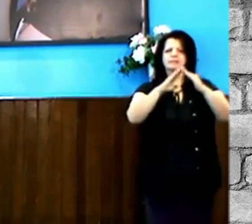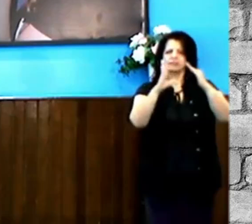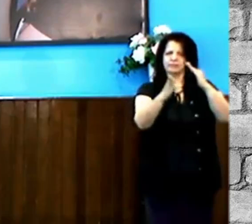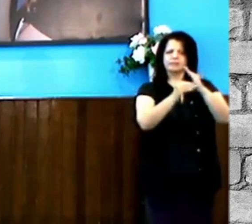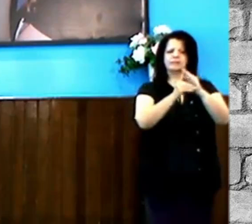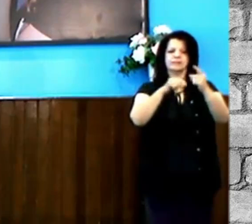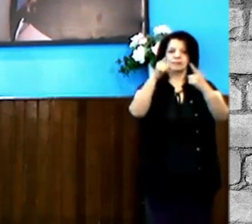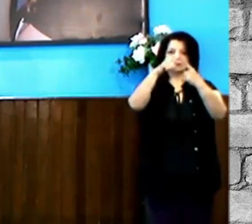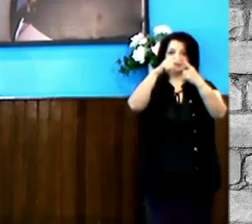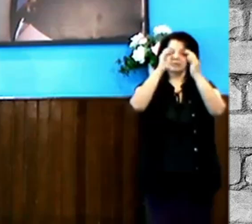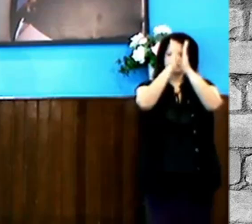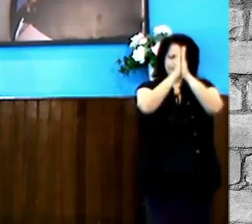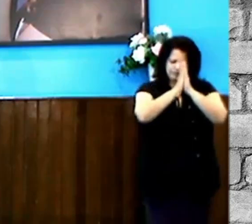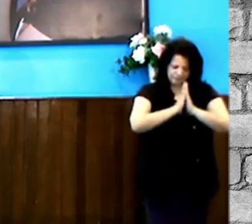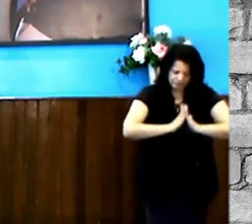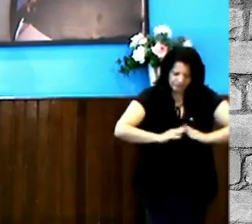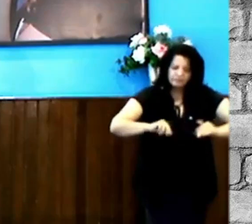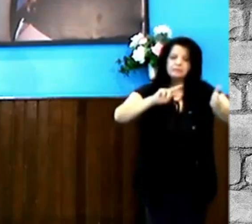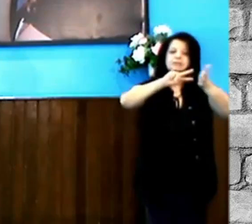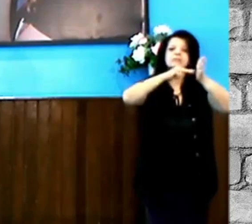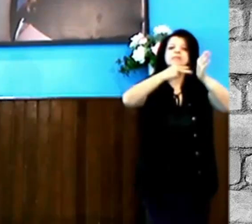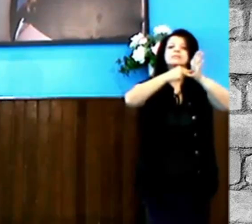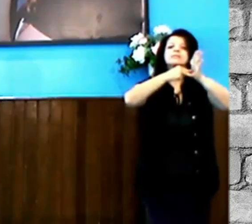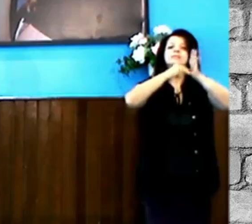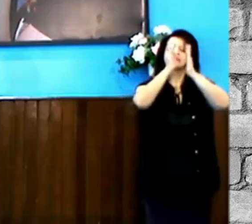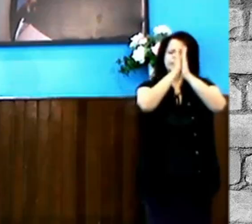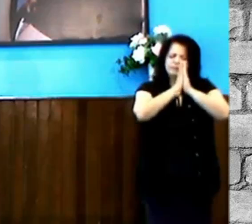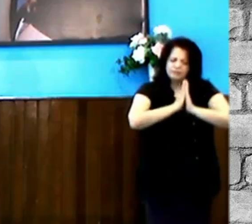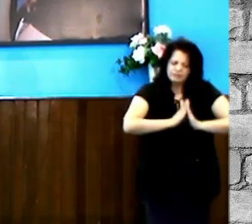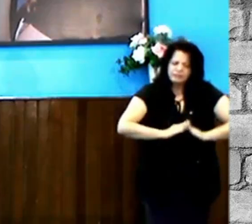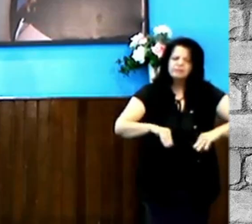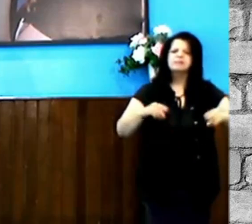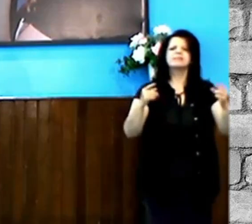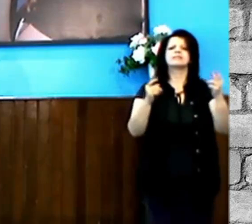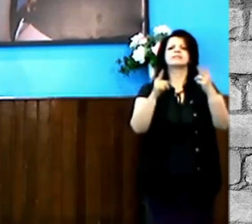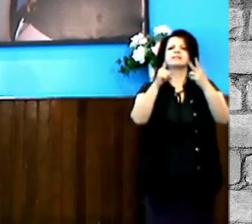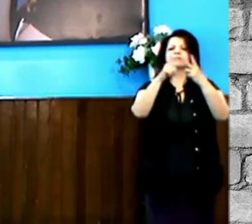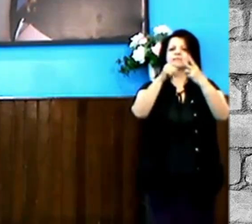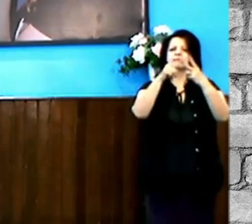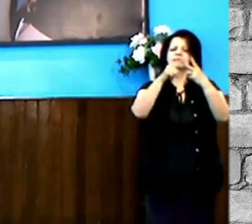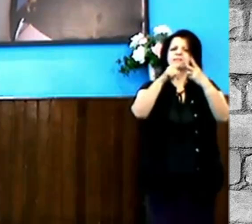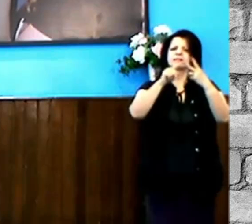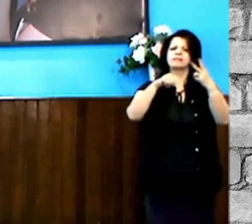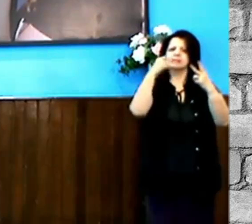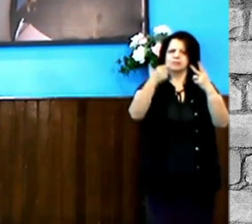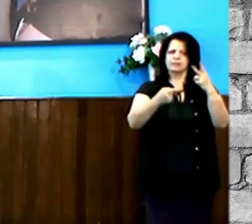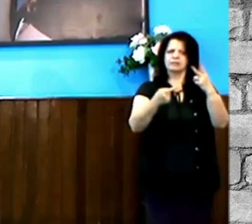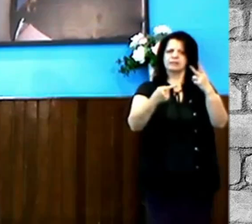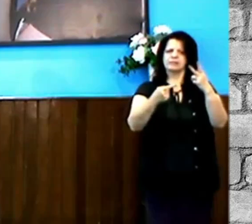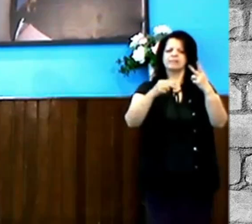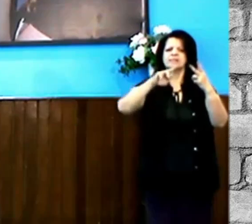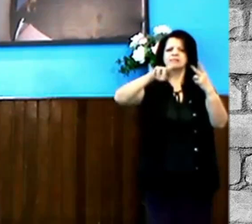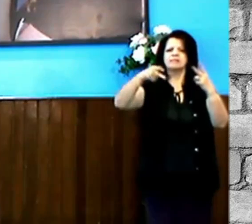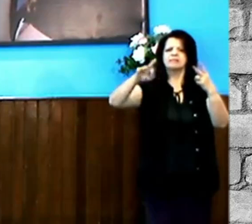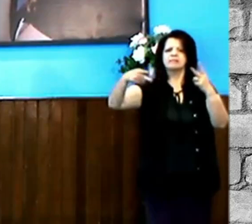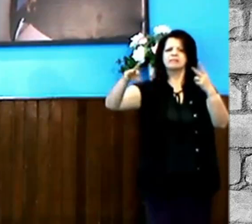adoração. O que é adoração? De maneira mais genérica, adoração na Bíblia. Depois eu queria falar sobre tipos de